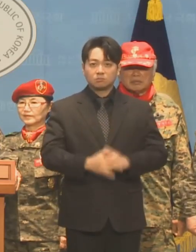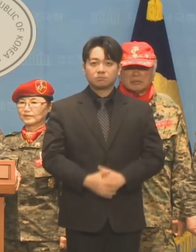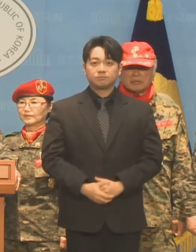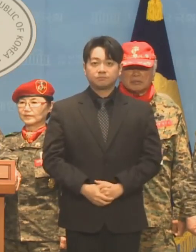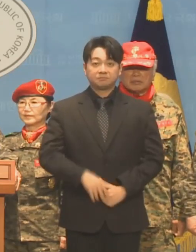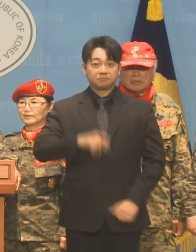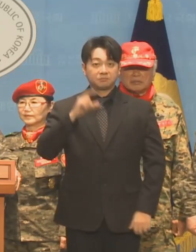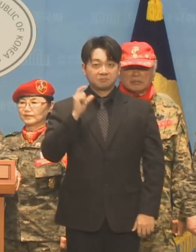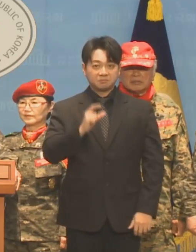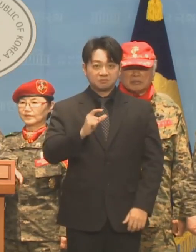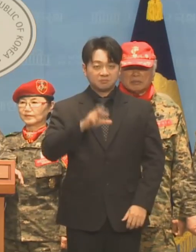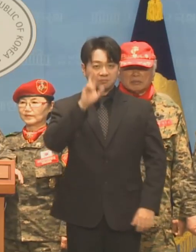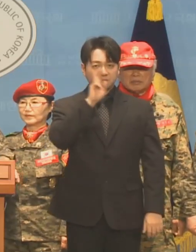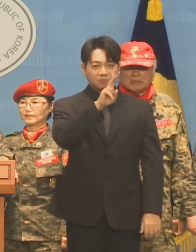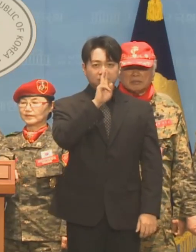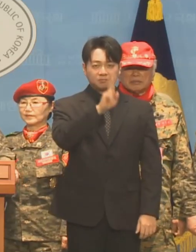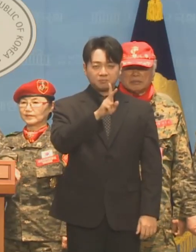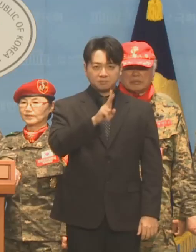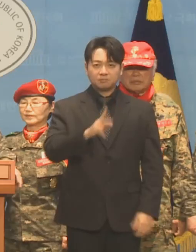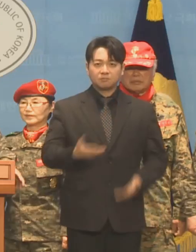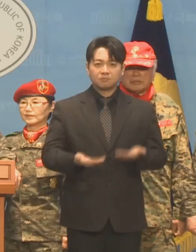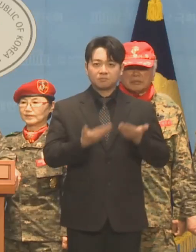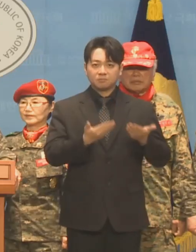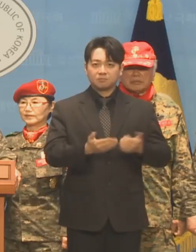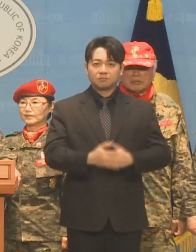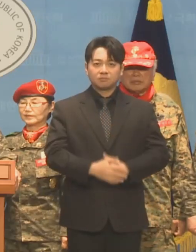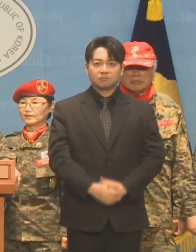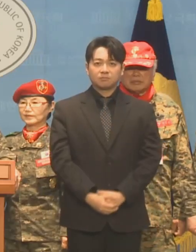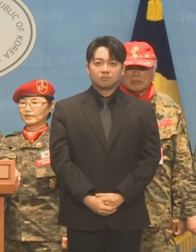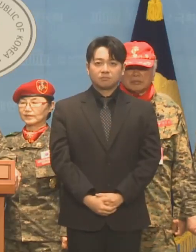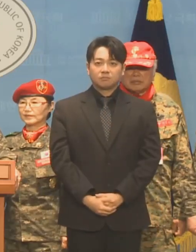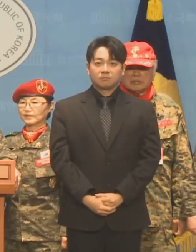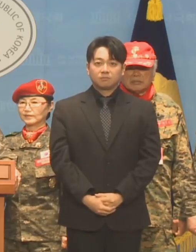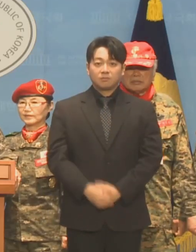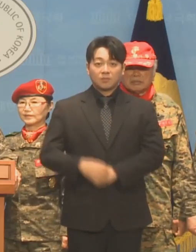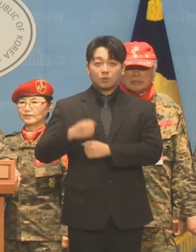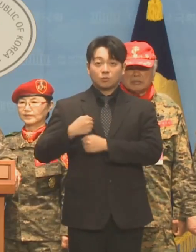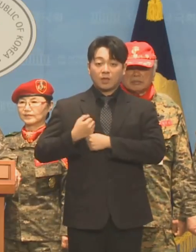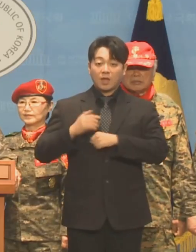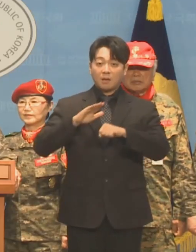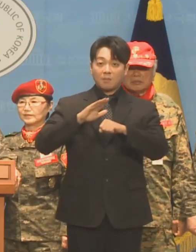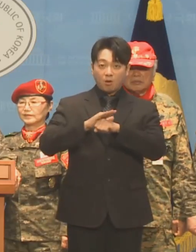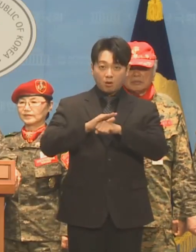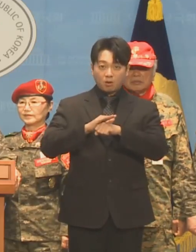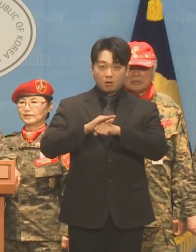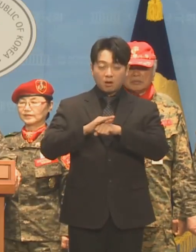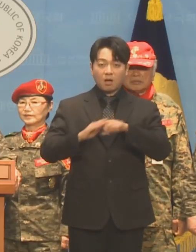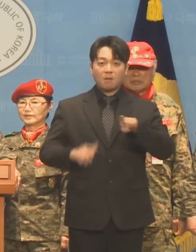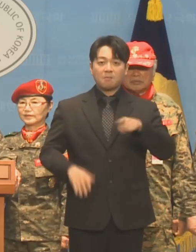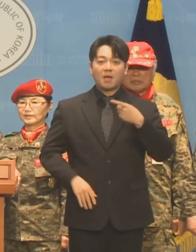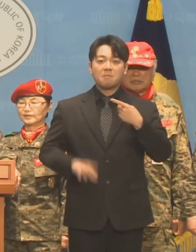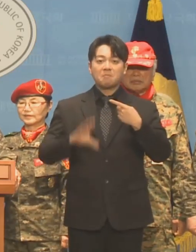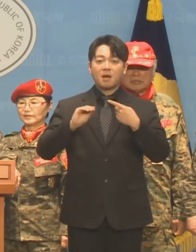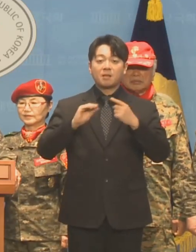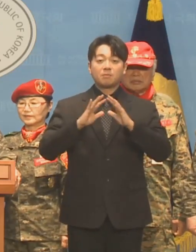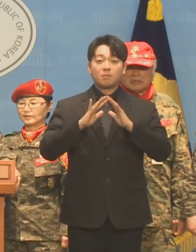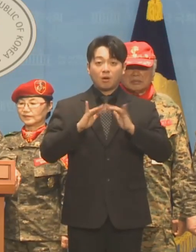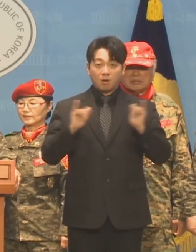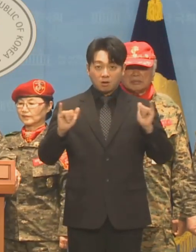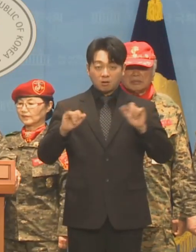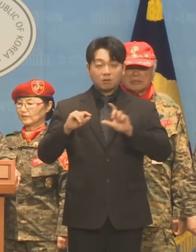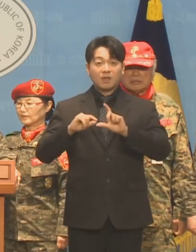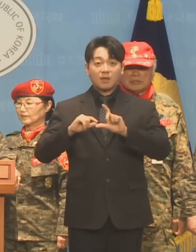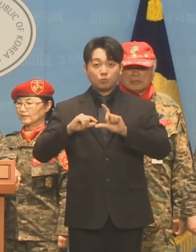강력히 경고하는 바이다. 해병대 100만 전우 거의 모두가